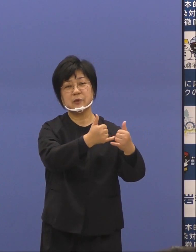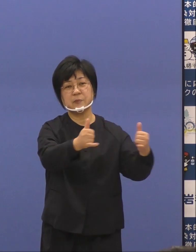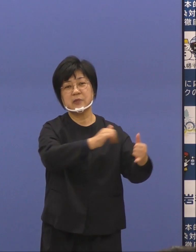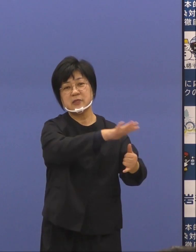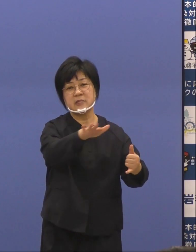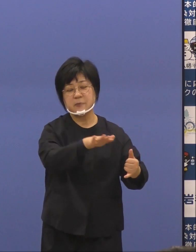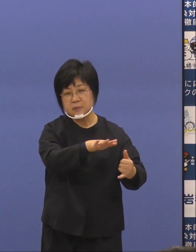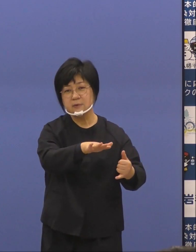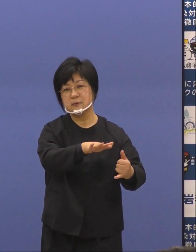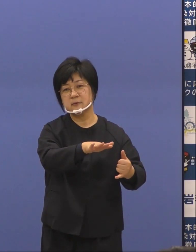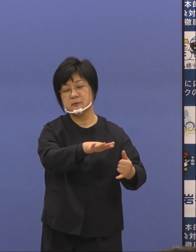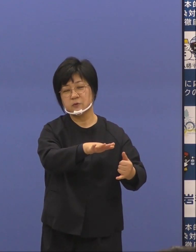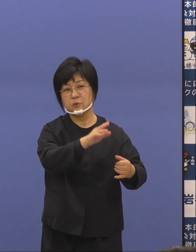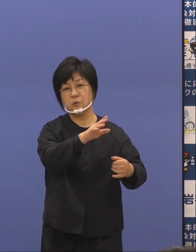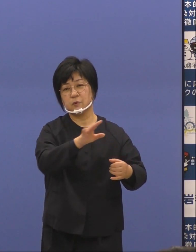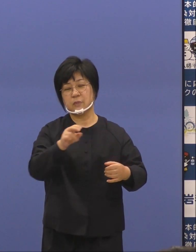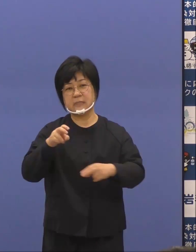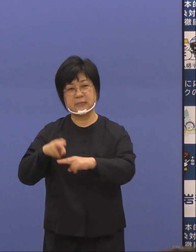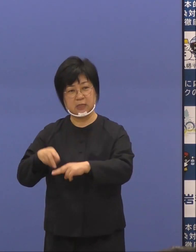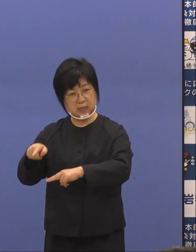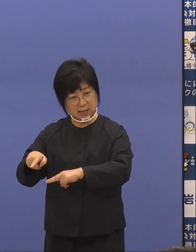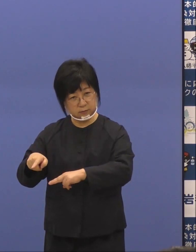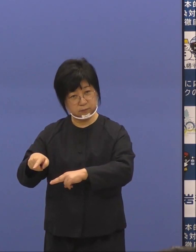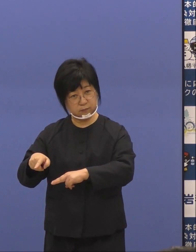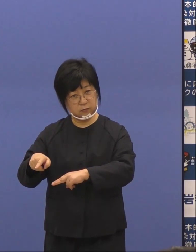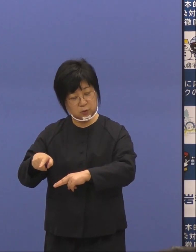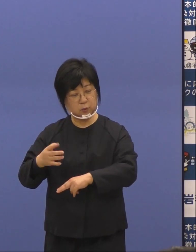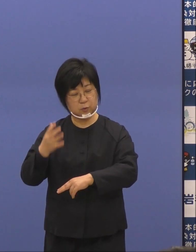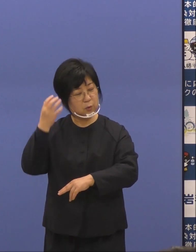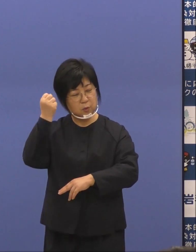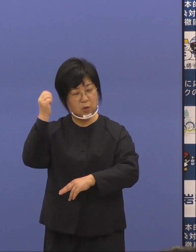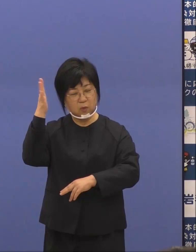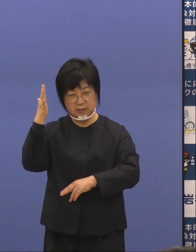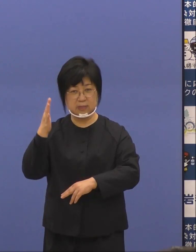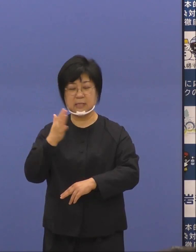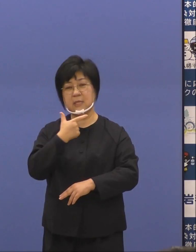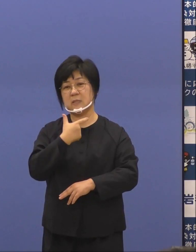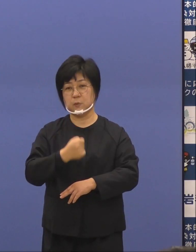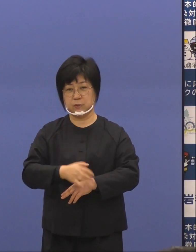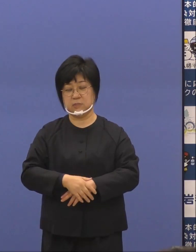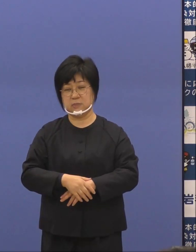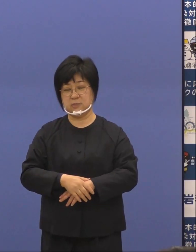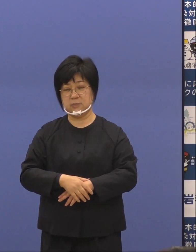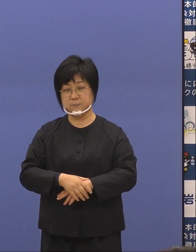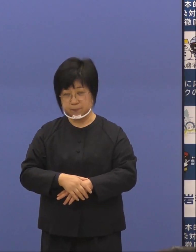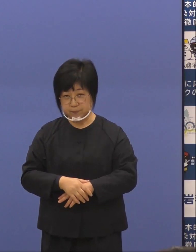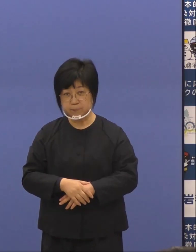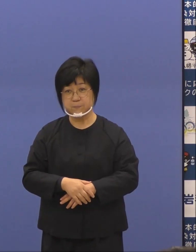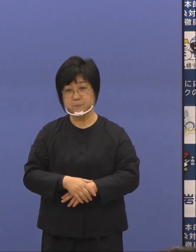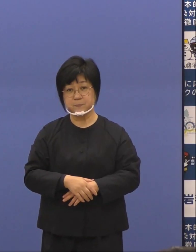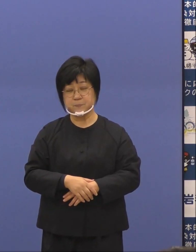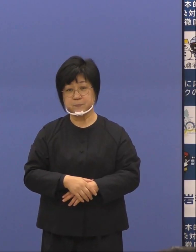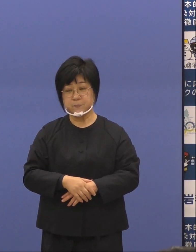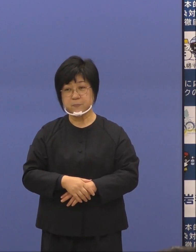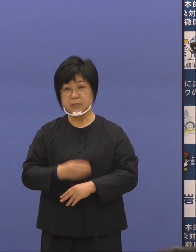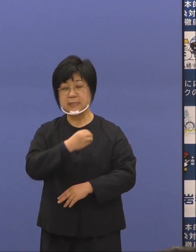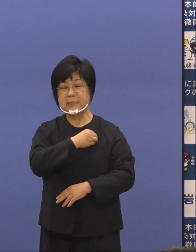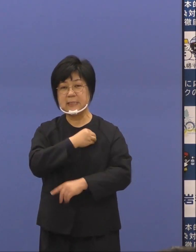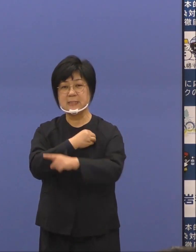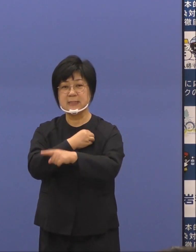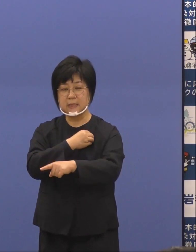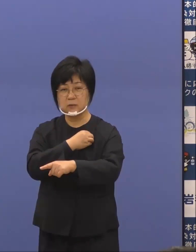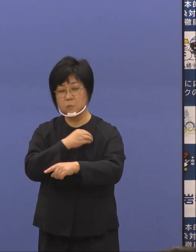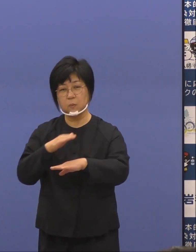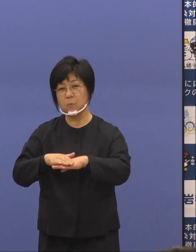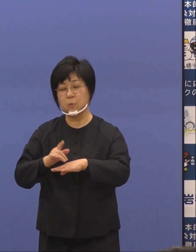ず忘れないようにしてほしいと思います。ですから議席を持っている人たちがどういう位置づけになるかっていうことより